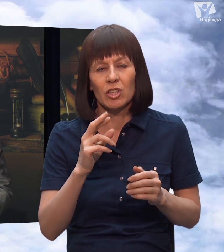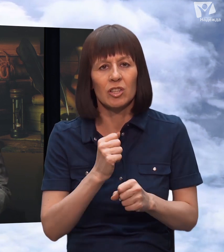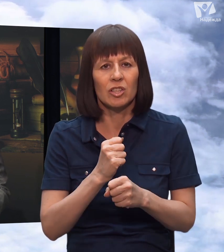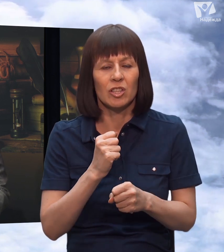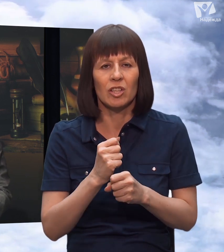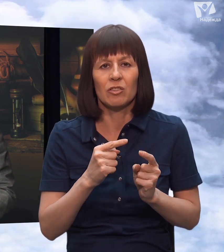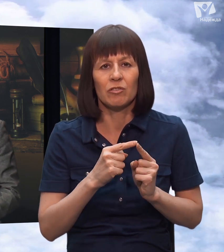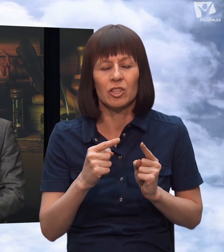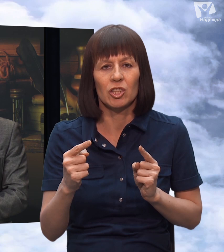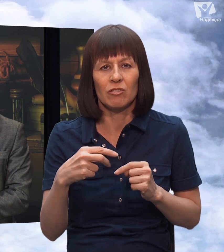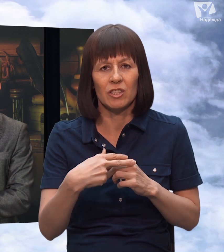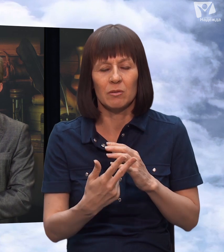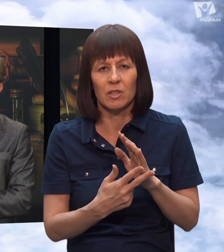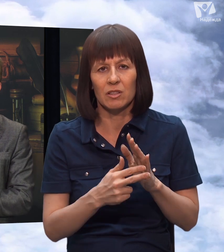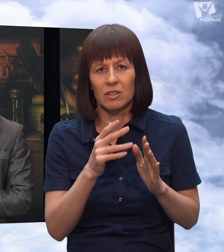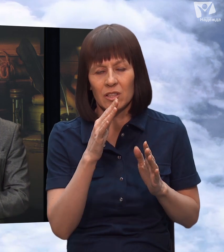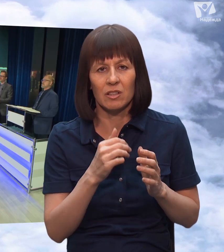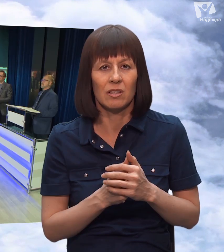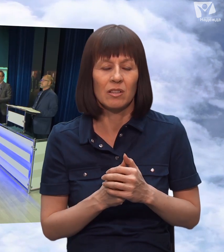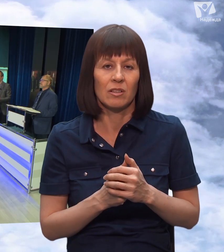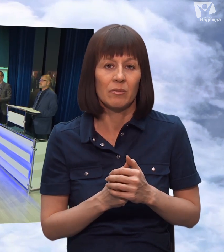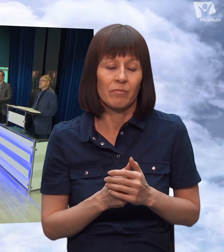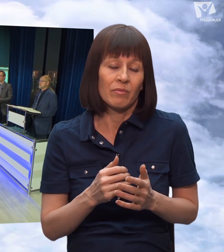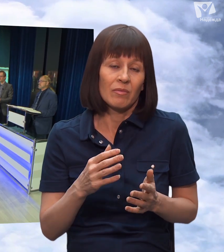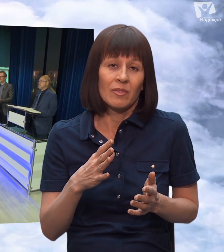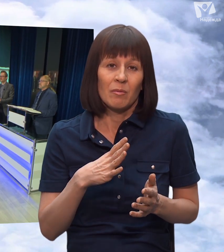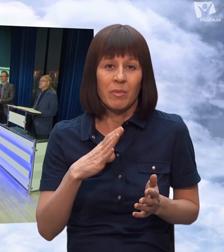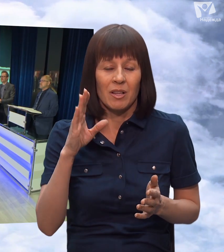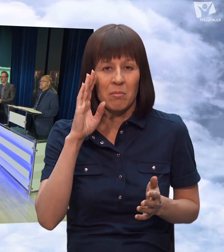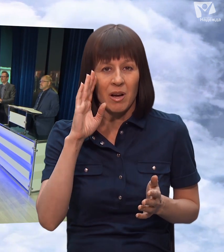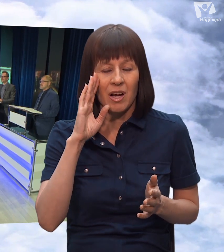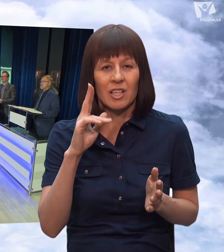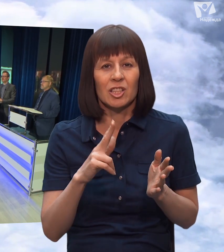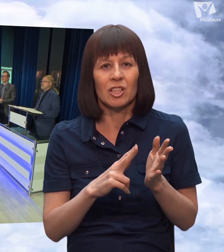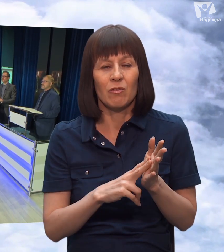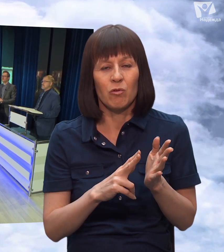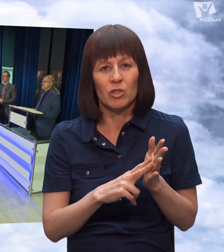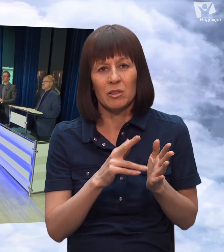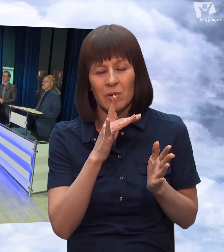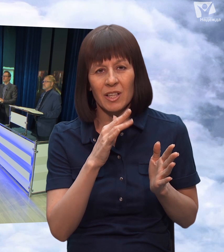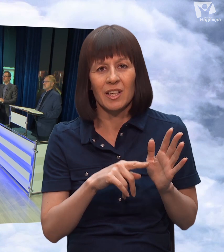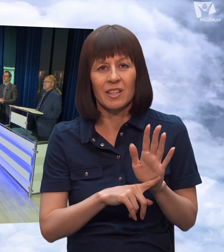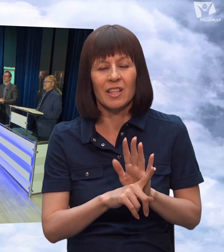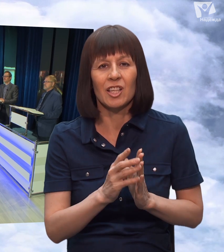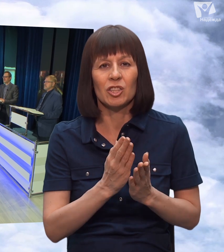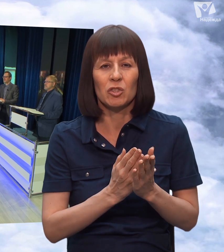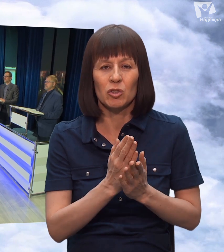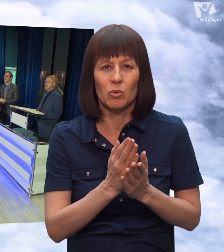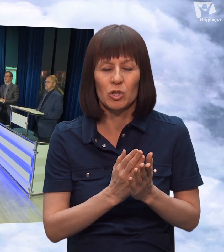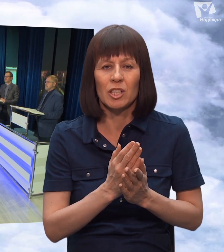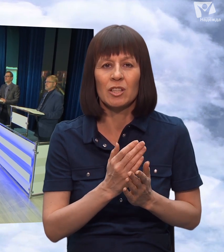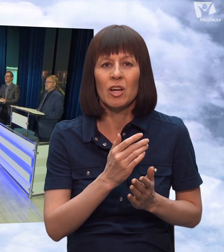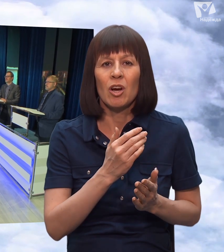но элементарным надо вырасти во-первых дату мальчик восьмилетний воцарился под руководством